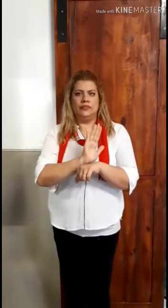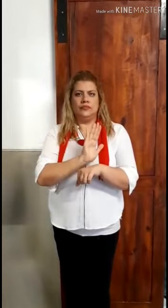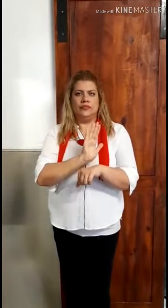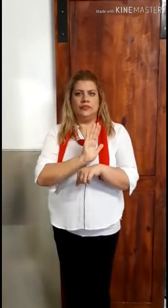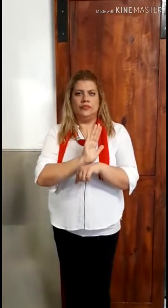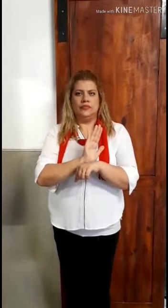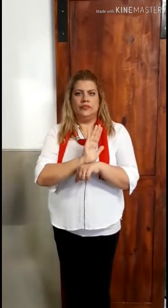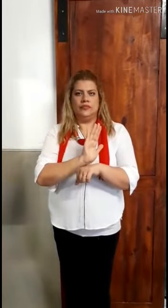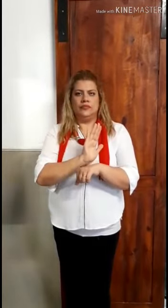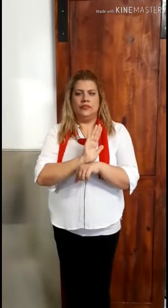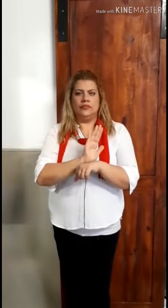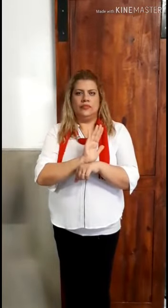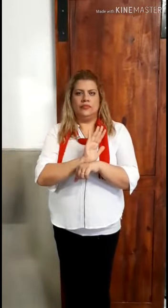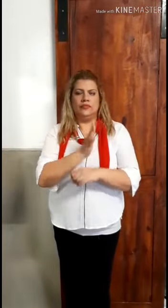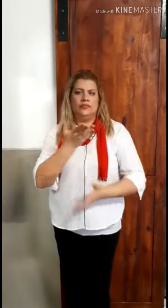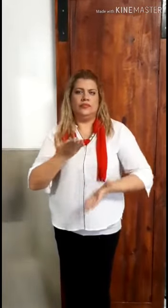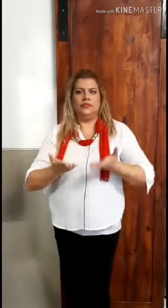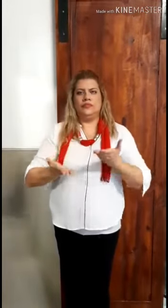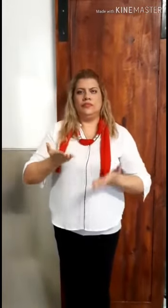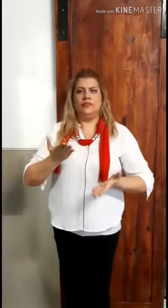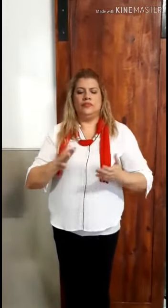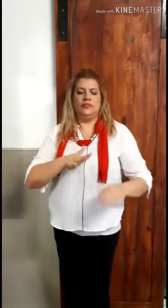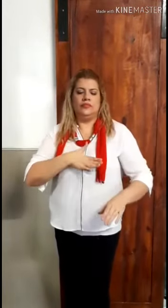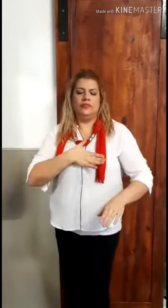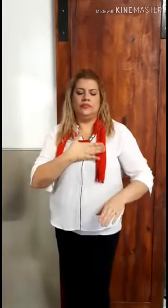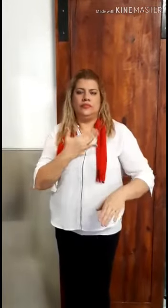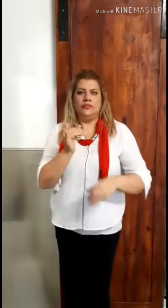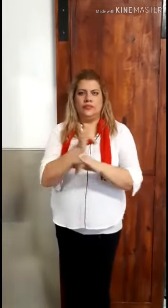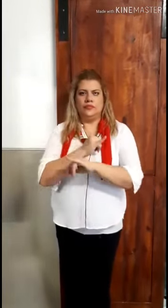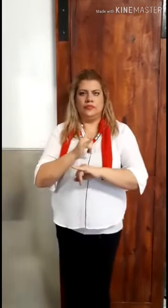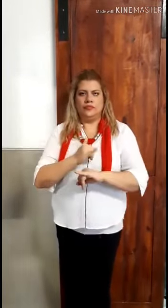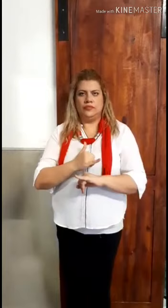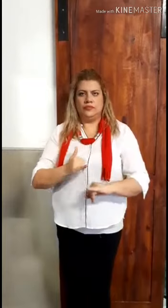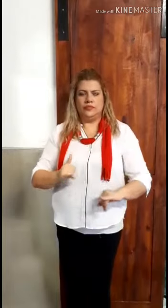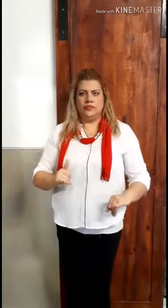es su consigna la justicia, amor y paz.